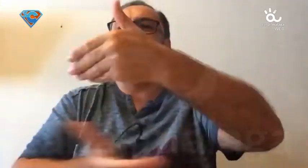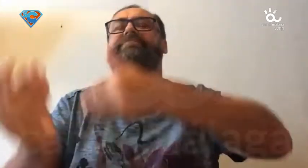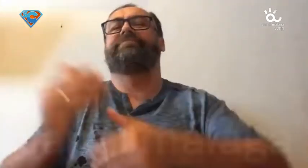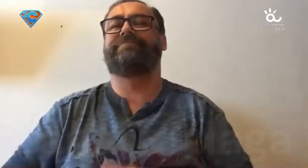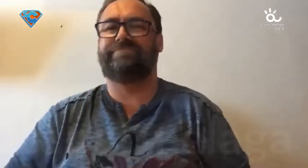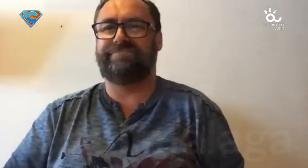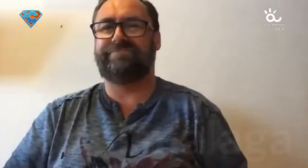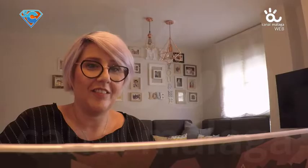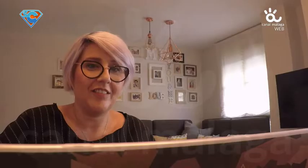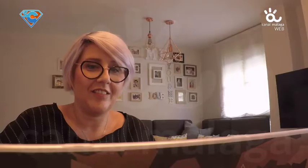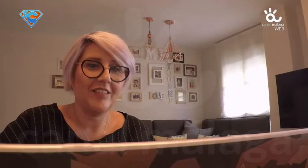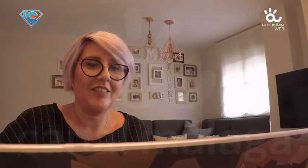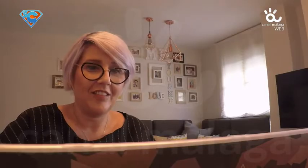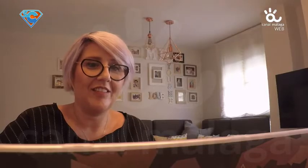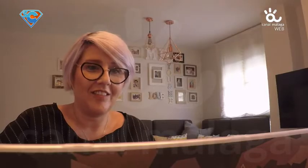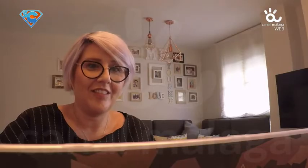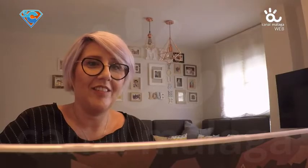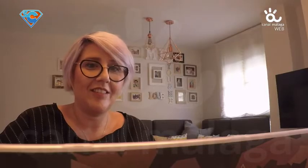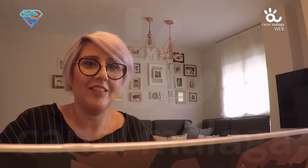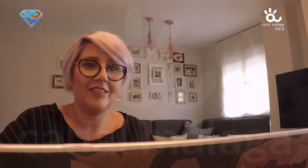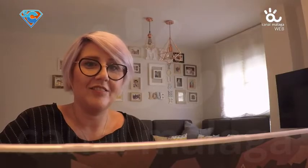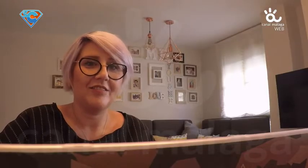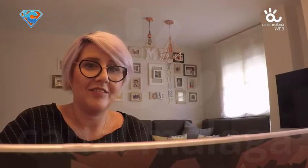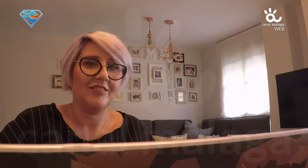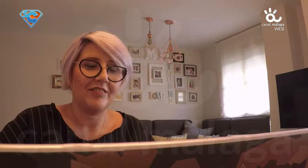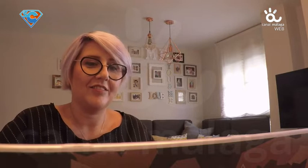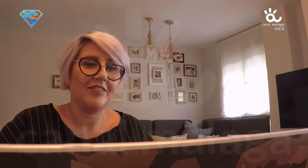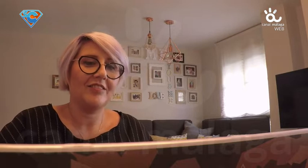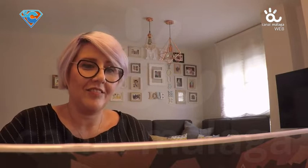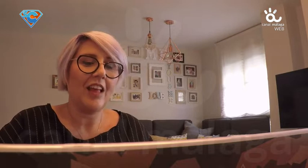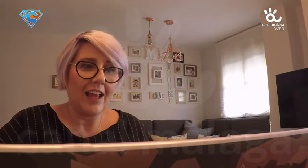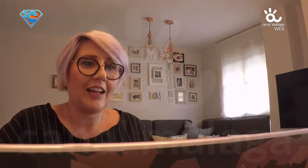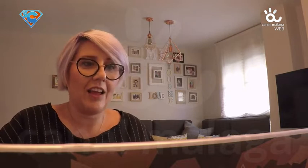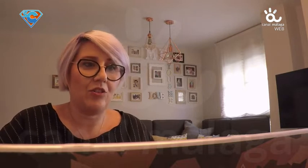pues sí, pero que colabores y que intentes hacerlo pues bien.